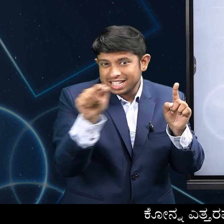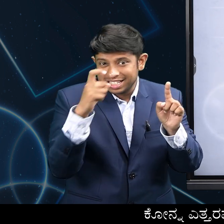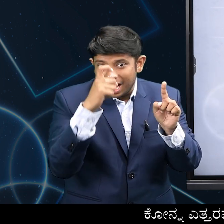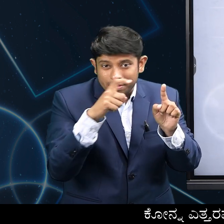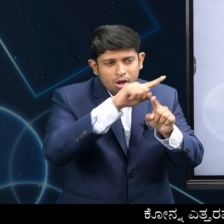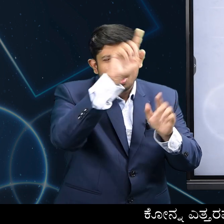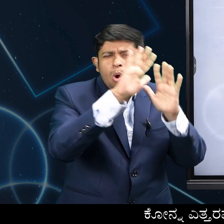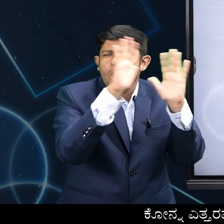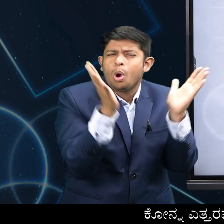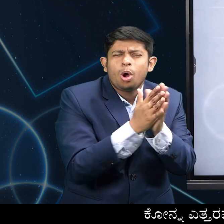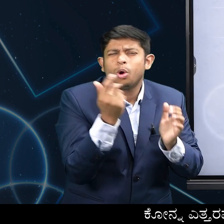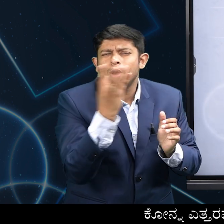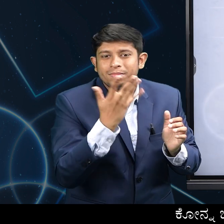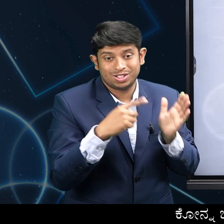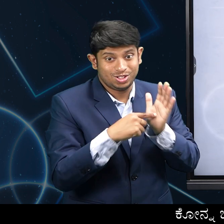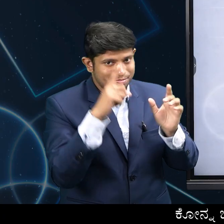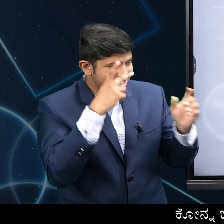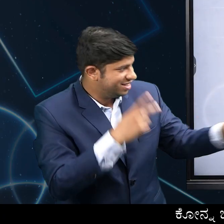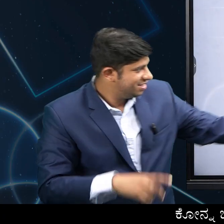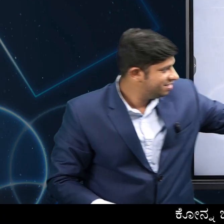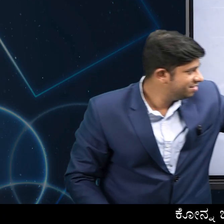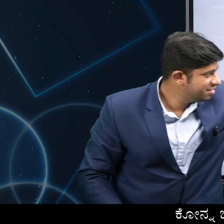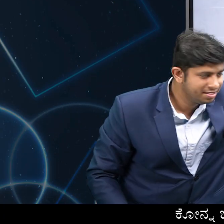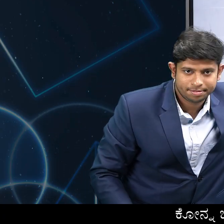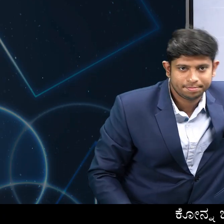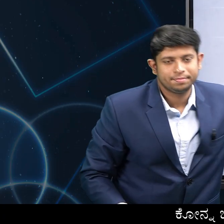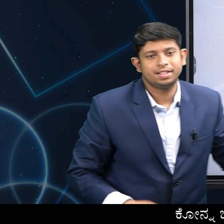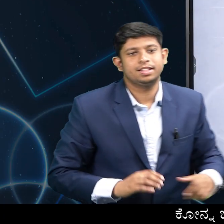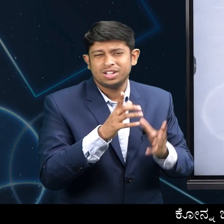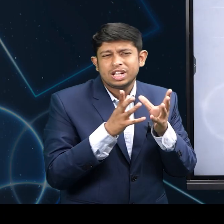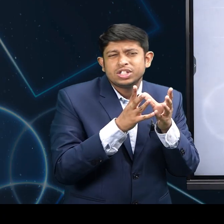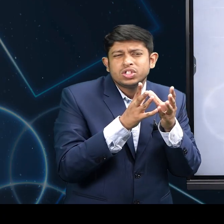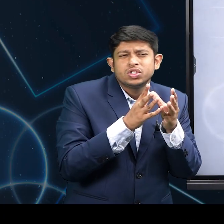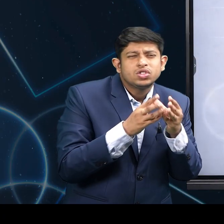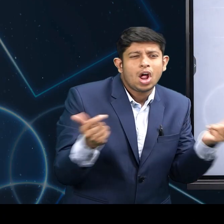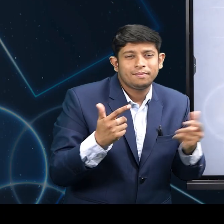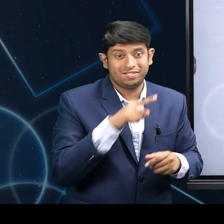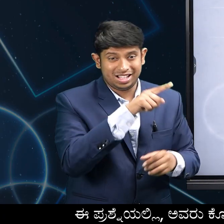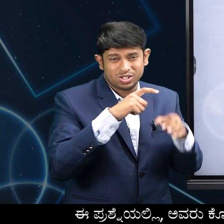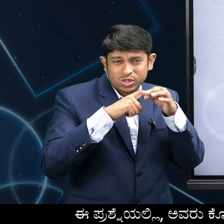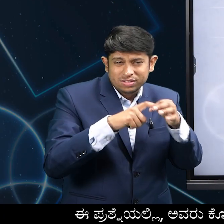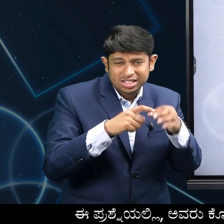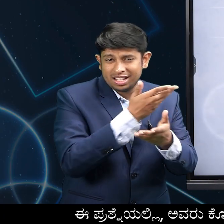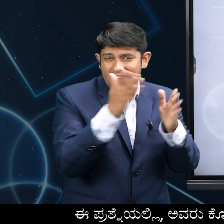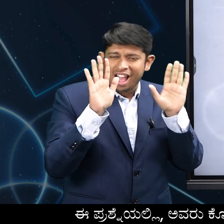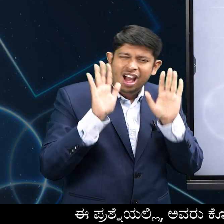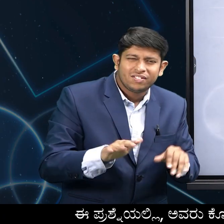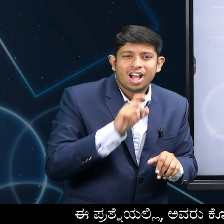ಸೆಂಟಿಮೀಟರ್. ಕೋನ್ನ ಒಟ್ಟು ಮೇಲ್ಮೈ ಪ್ರದೇಶವನ್ನ ಕಂಡುಹಿಡಿಯಿರಿ. ಪರಿಹಾರ: ಈ ಪ್ರಶ್ನೆಯಲ್ಲಿ ಅವರು ಕೋನ್ನ ಒಟ್ಟು